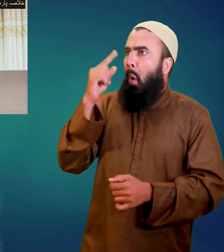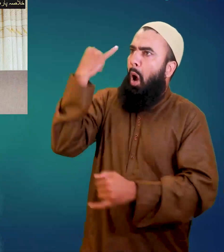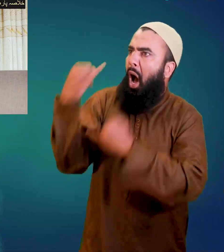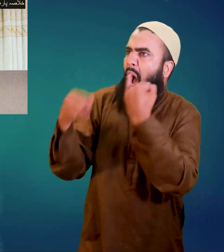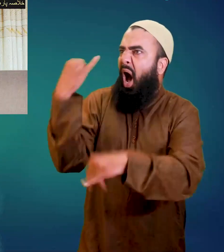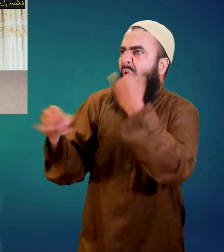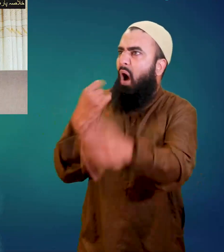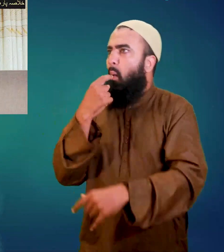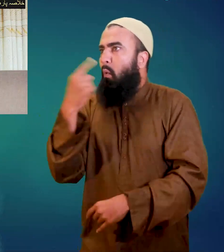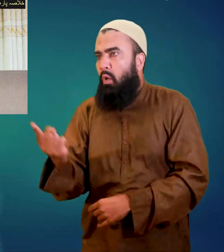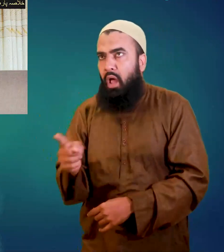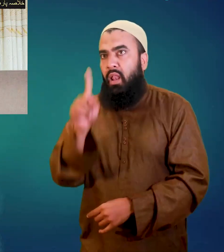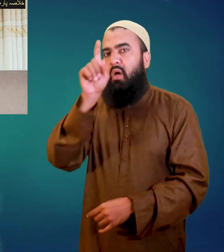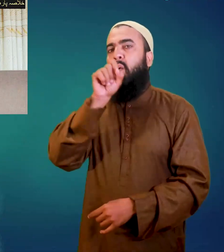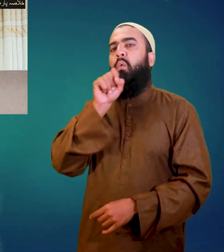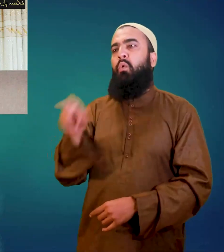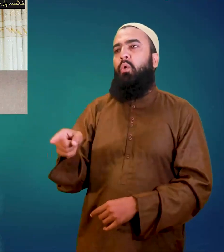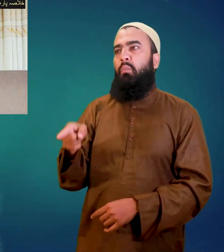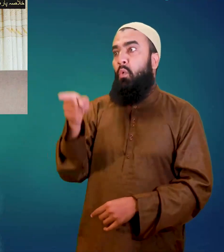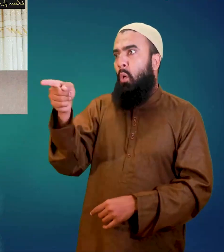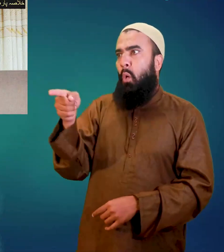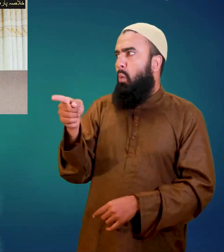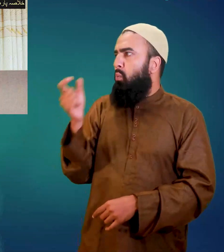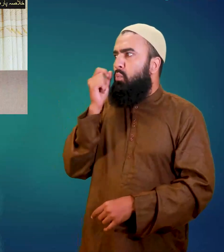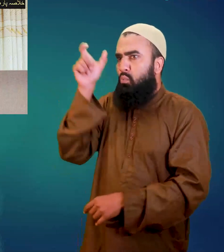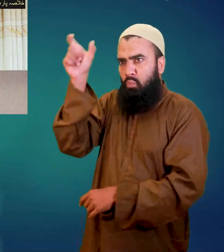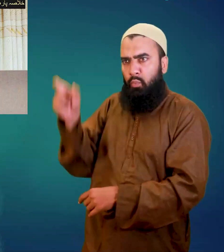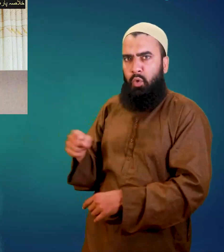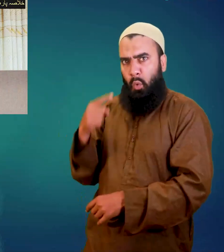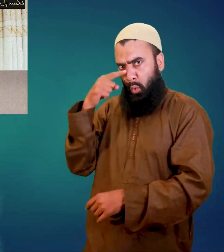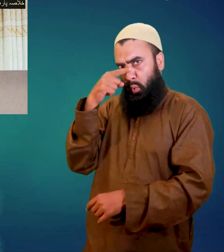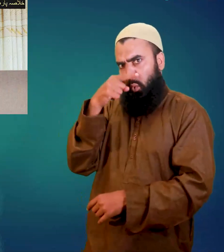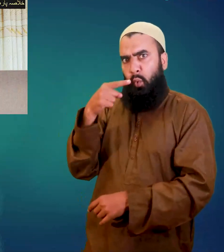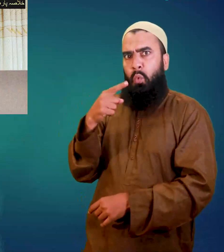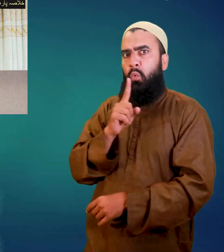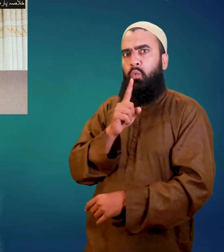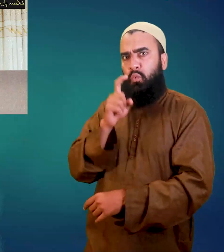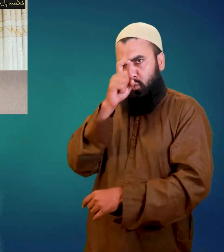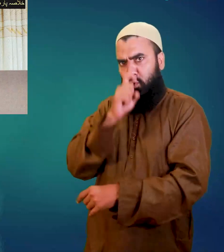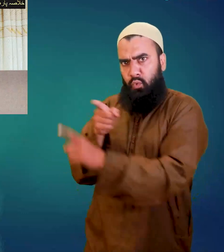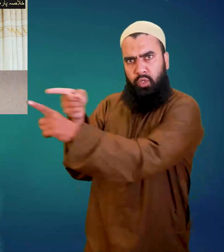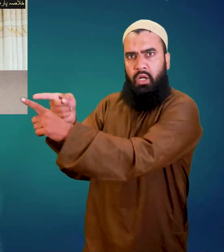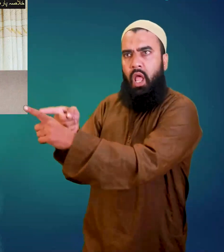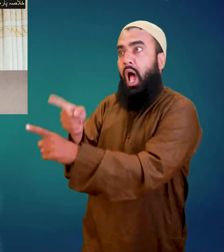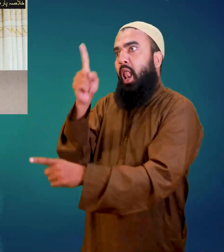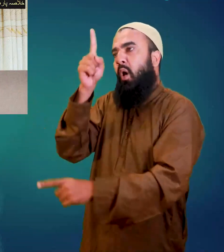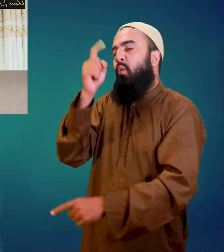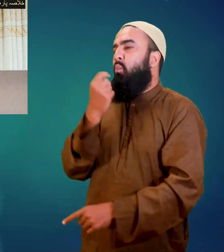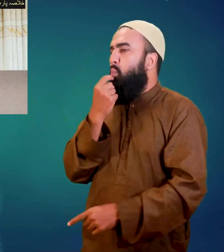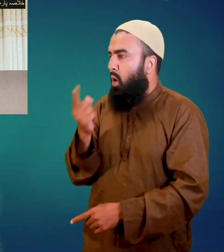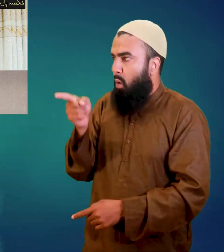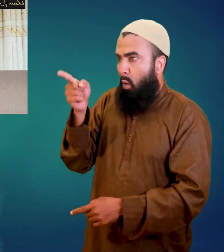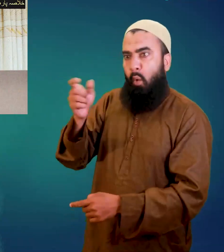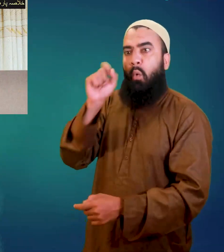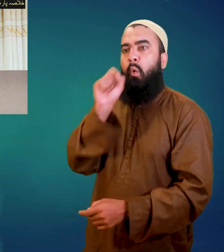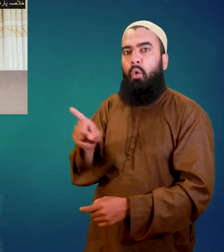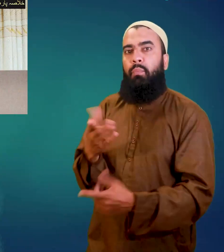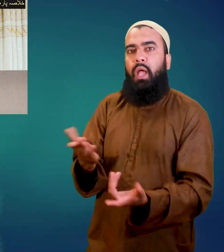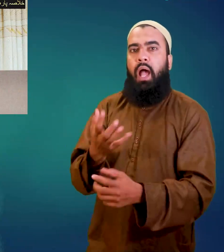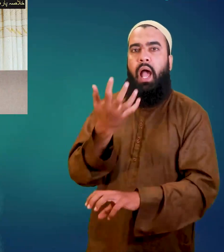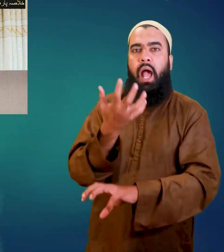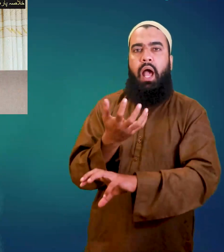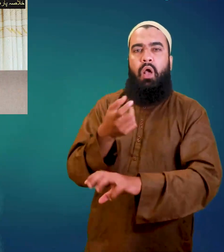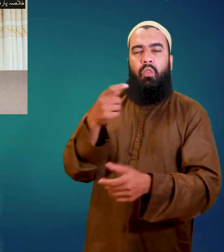کی گواہی قبول نہیں کی جائے گی۔ 80 کوڑے کی سزا فوری ہے اور دائمی طور پر ان